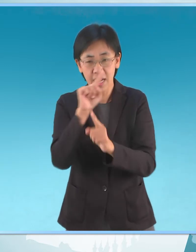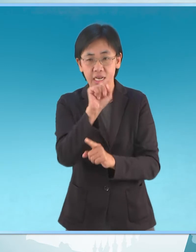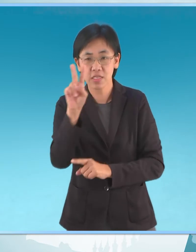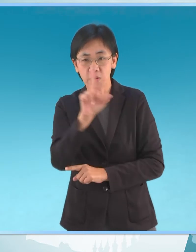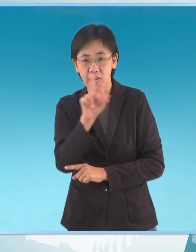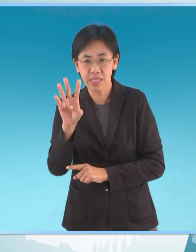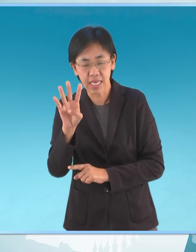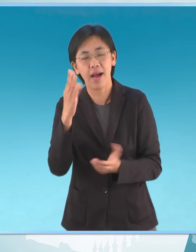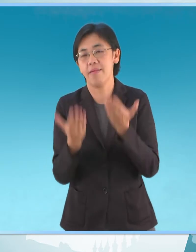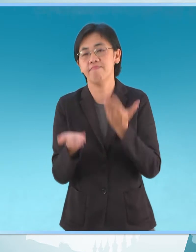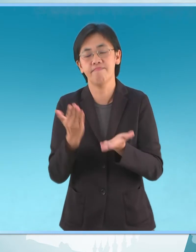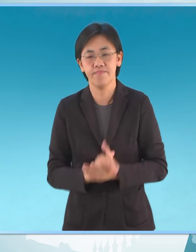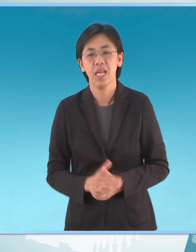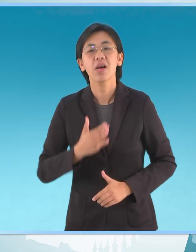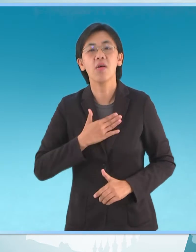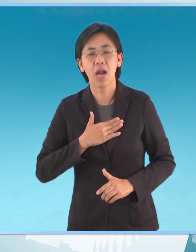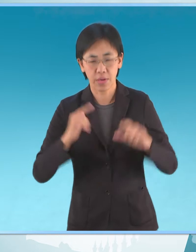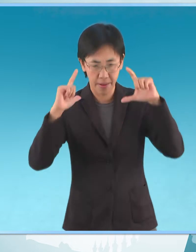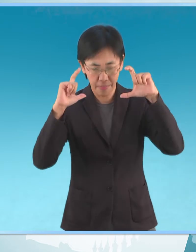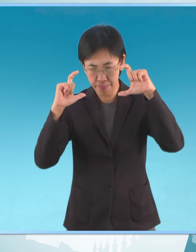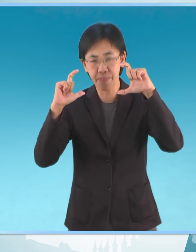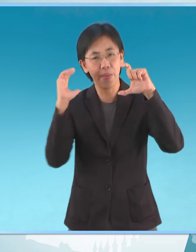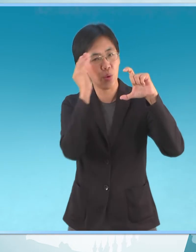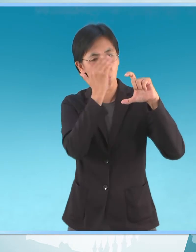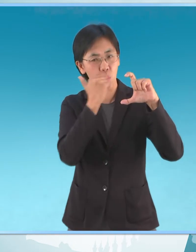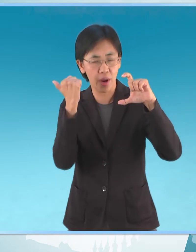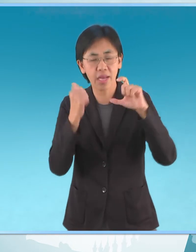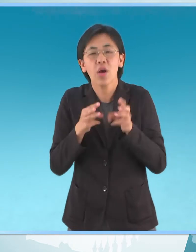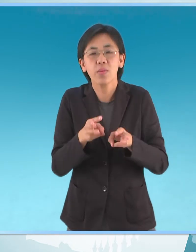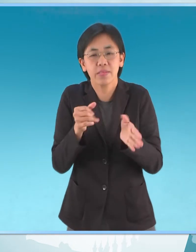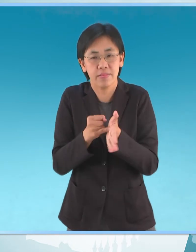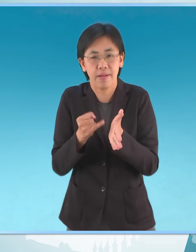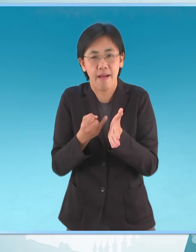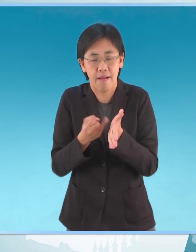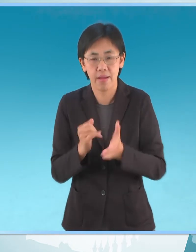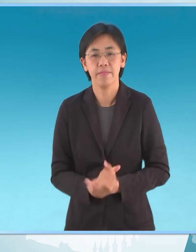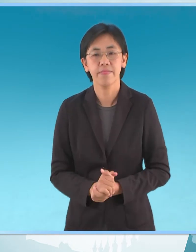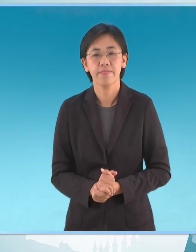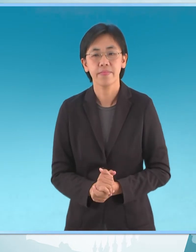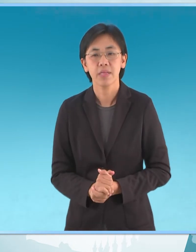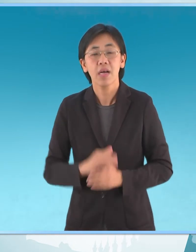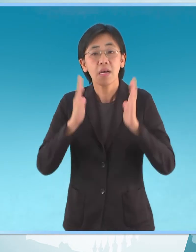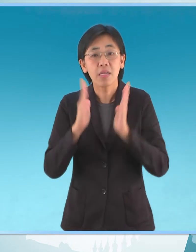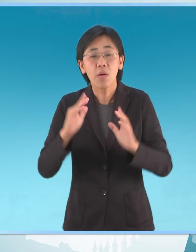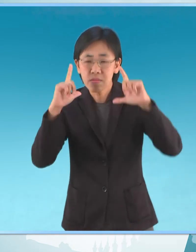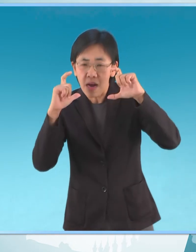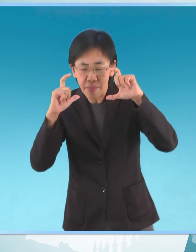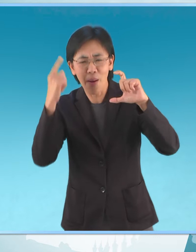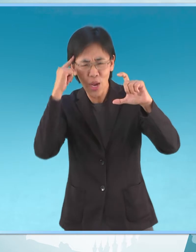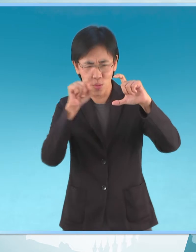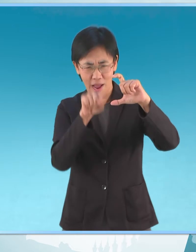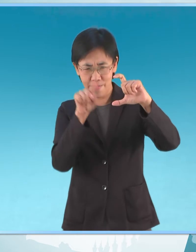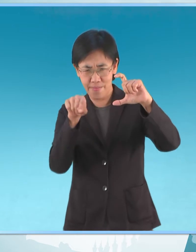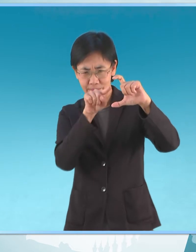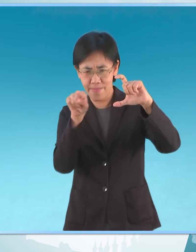าพนะอันนี้ก็จะเป็นเทคนิคในการจัดองค์ประกอบนะครับแบบง่ายๆซึ่งนักถ่ายภาพส่วนใหญ่ใช้กัน